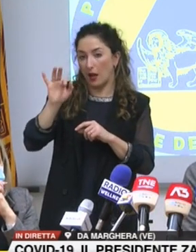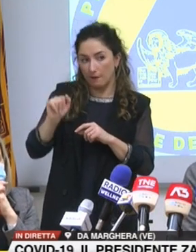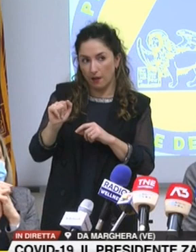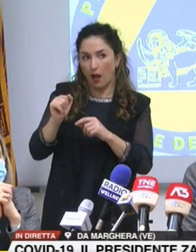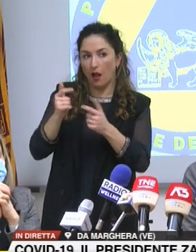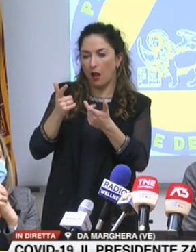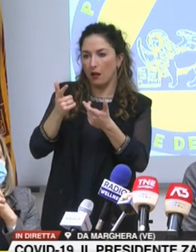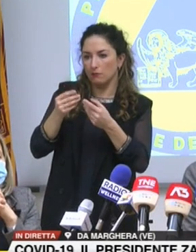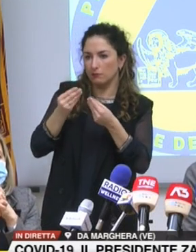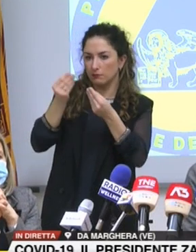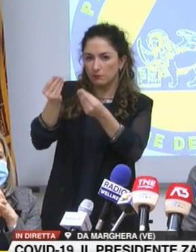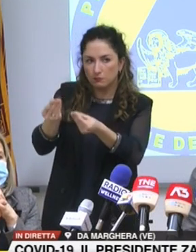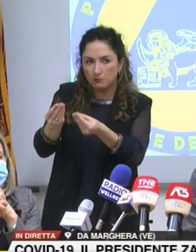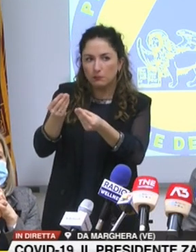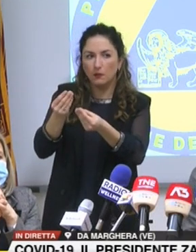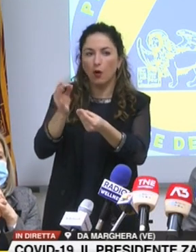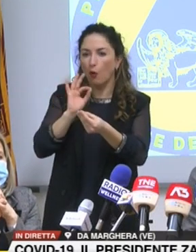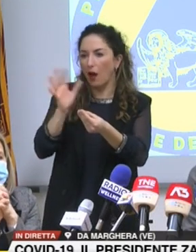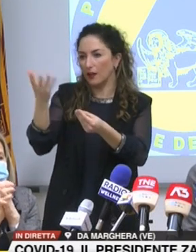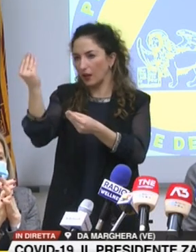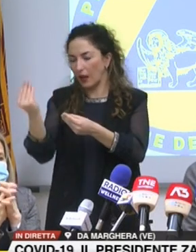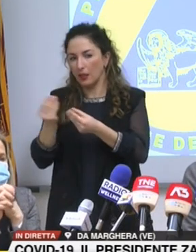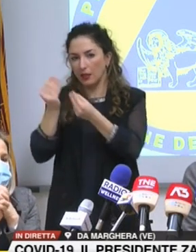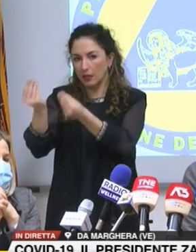capire un attimo anche per i tempi perché la gente ci chiede molto. Ecco.